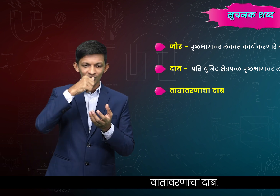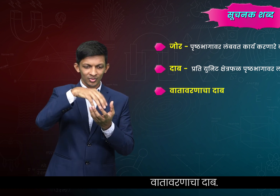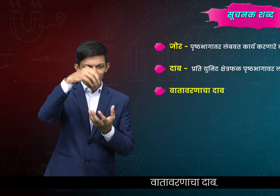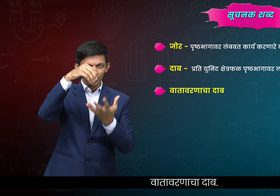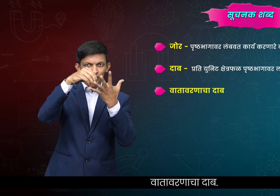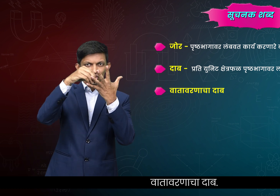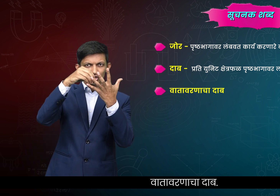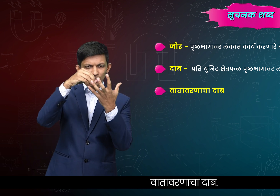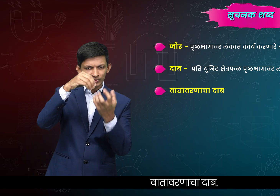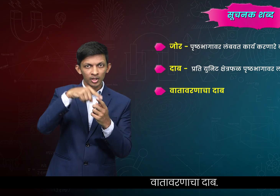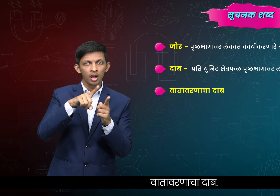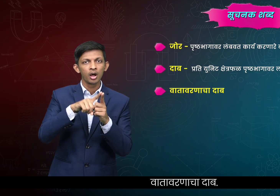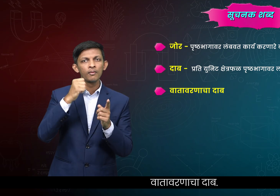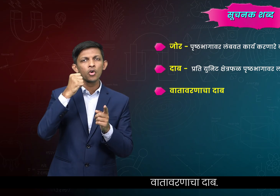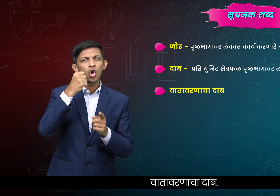वातावरणाचा दाब.